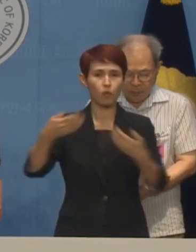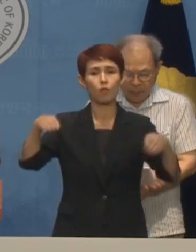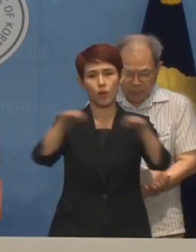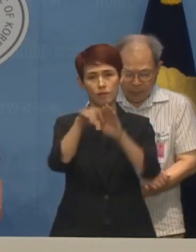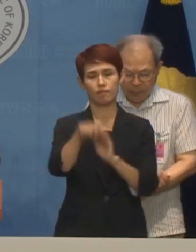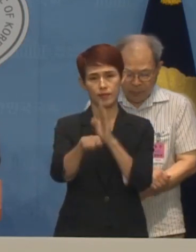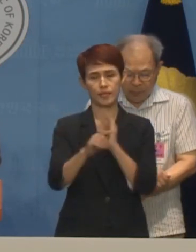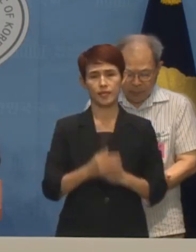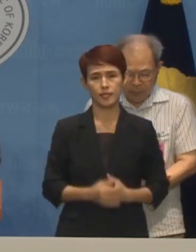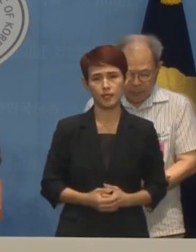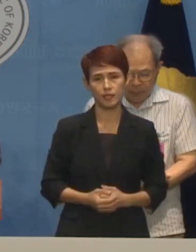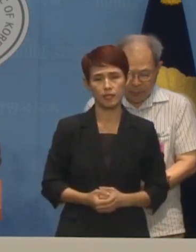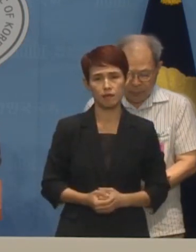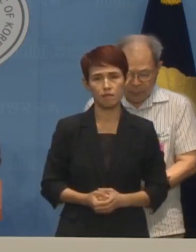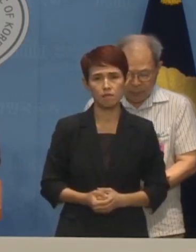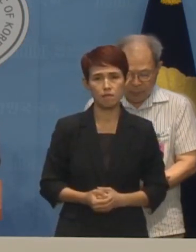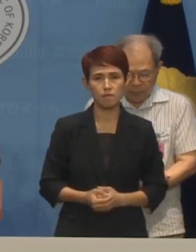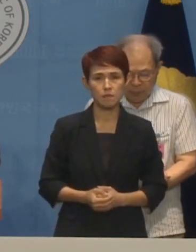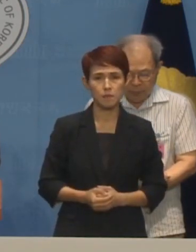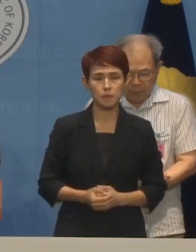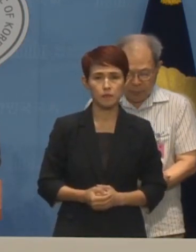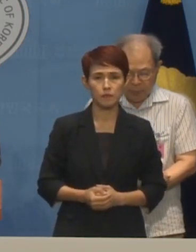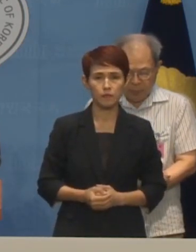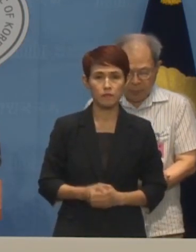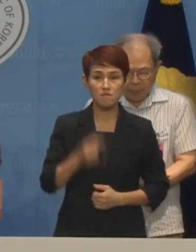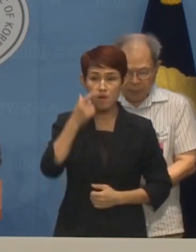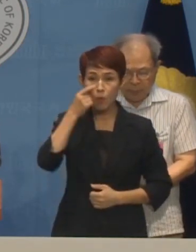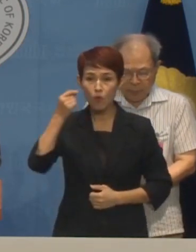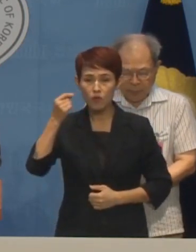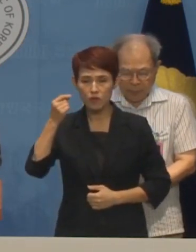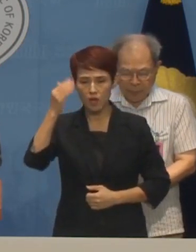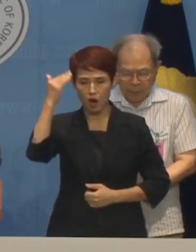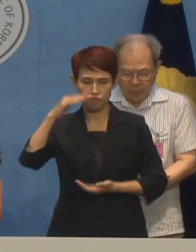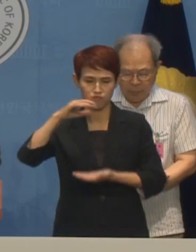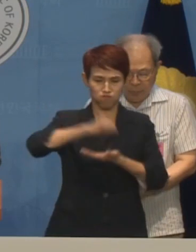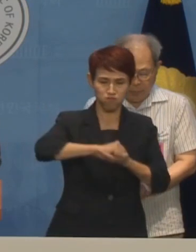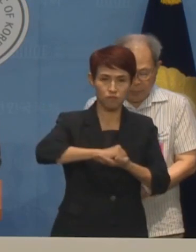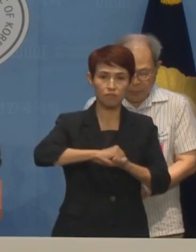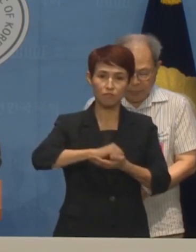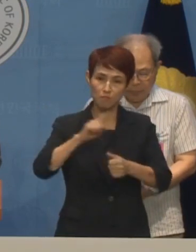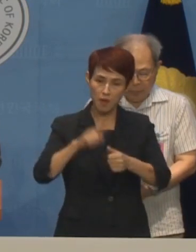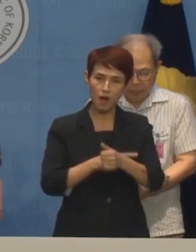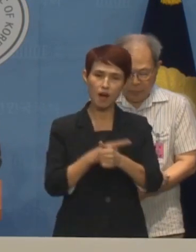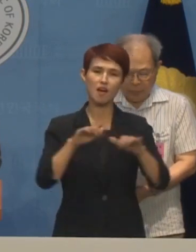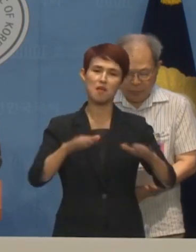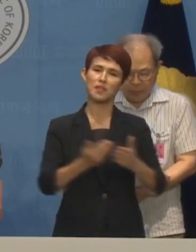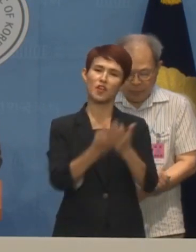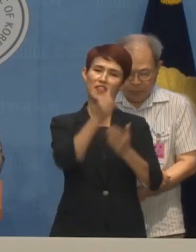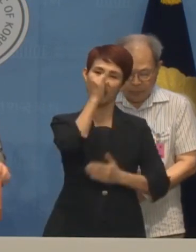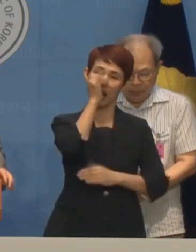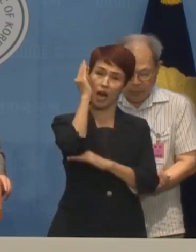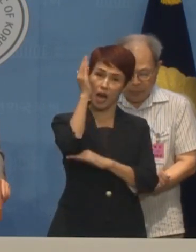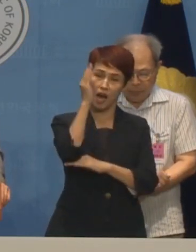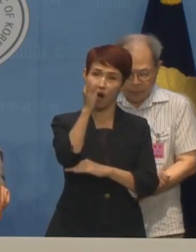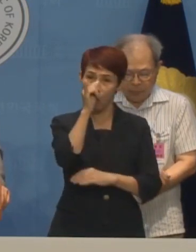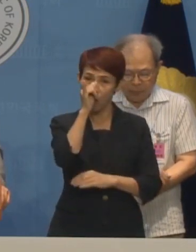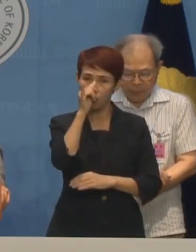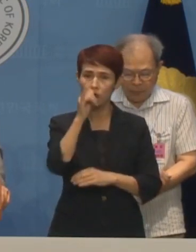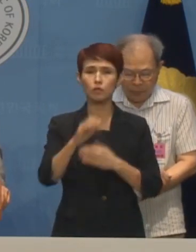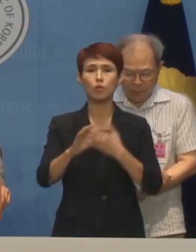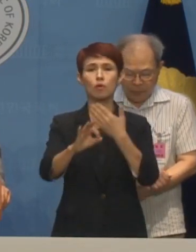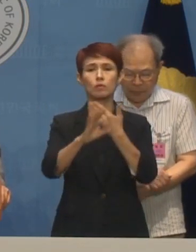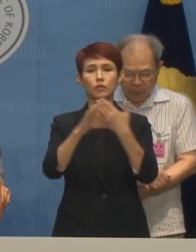있다. 일본의 식민지 근대화론을 받들며 임시정부의 법통을 부정하는